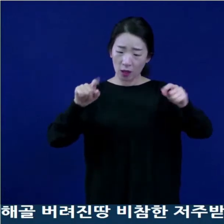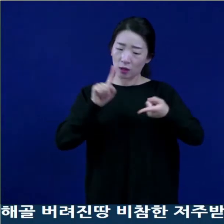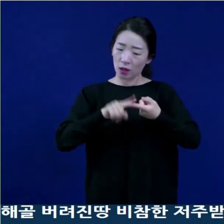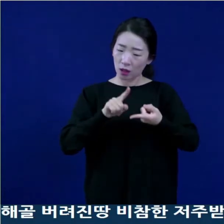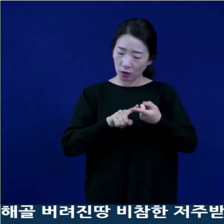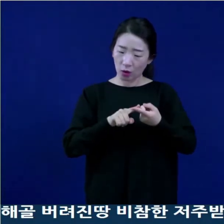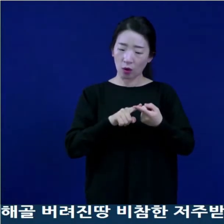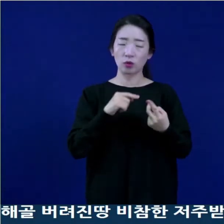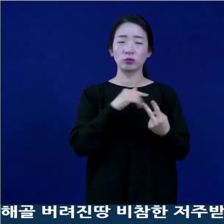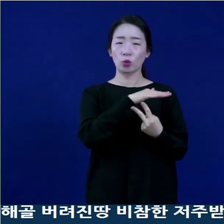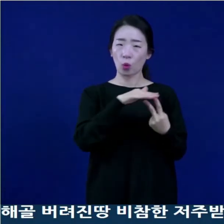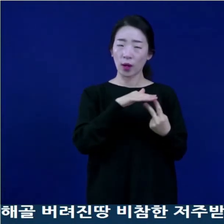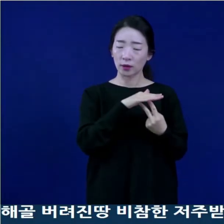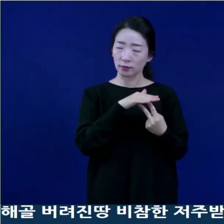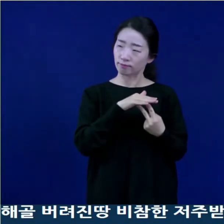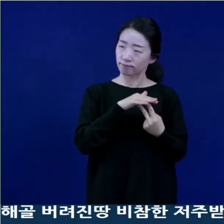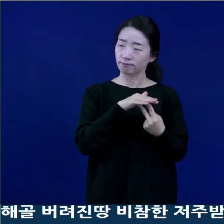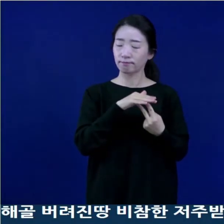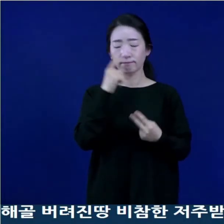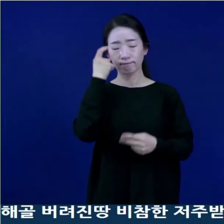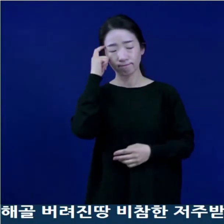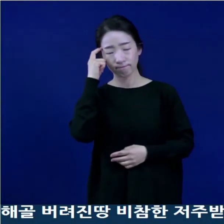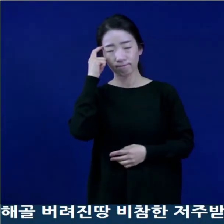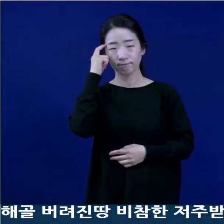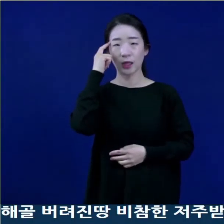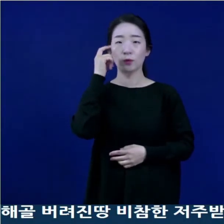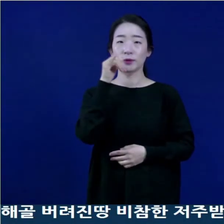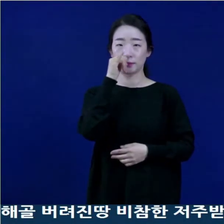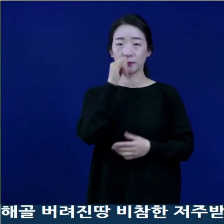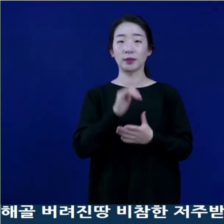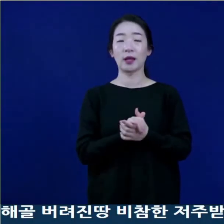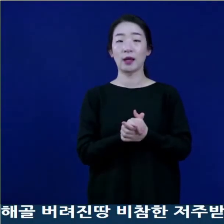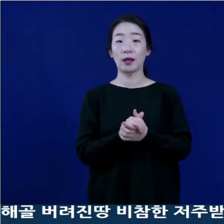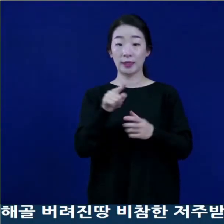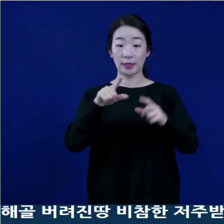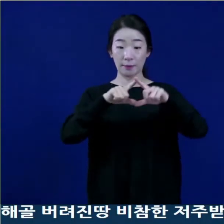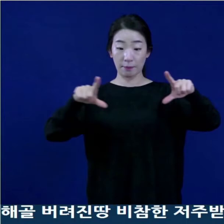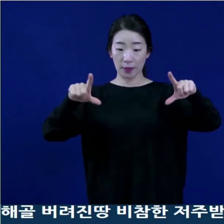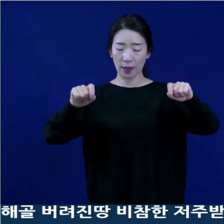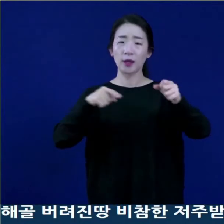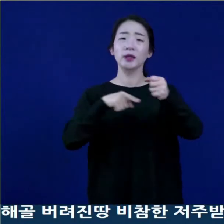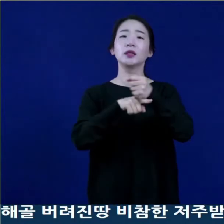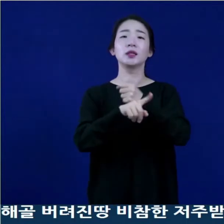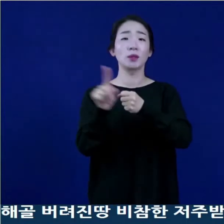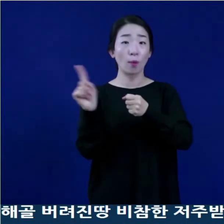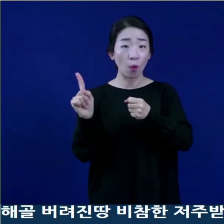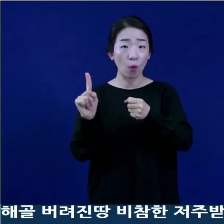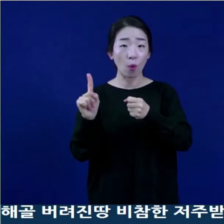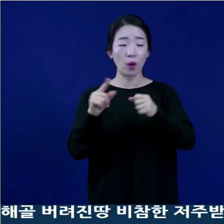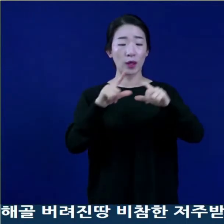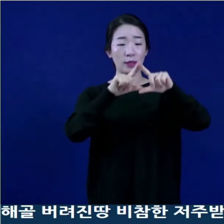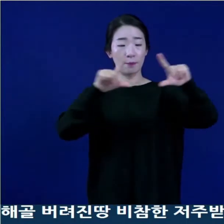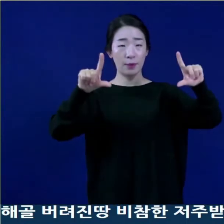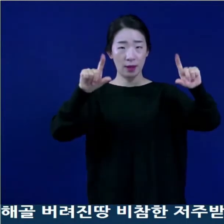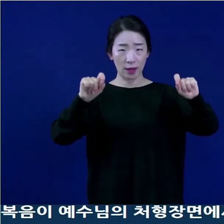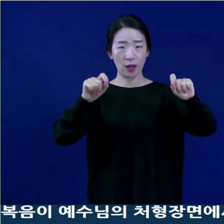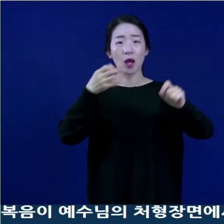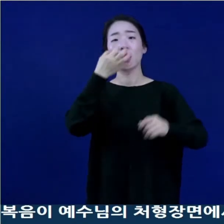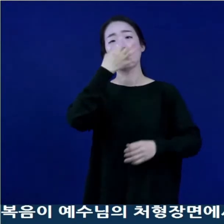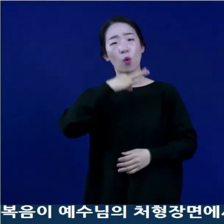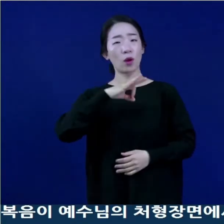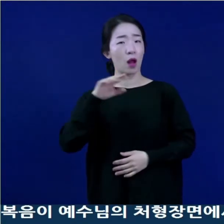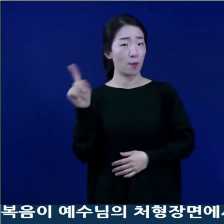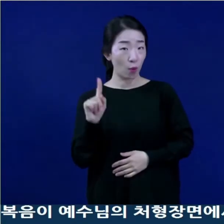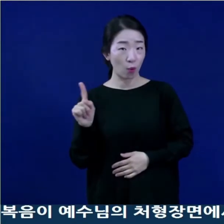꽤 많은 이 관심을 주고 있습니다. 오늘 말씀은 이 패의 의미가 무엇이고 이 패의 효과가